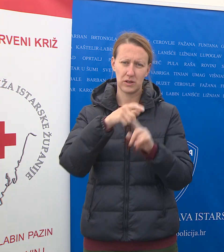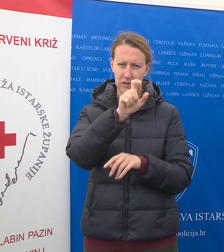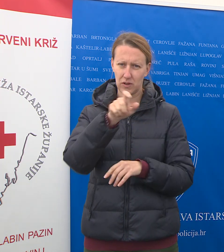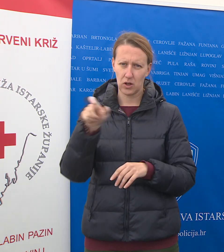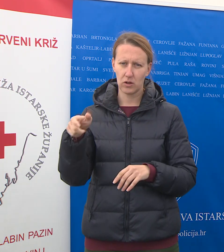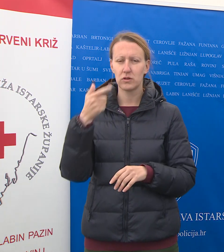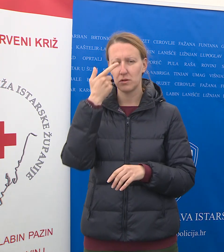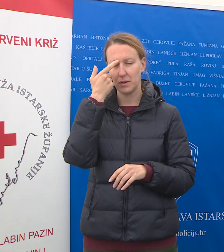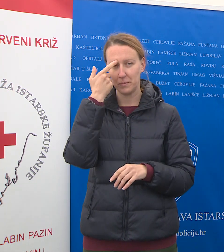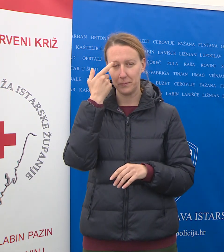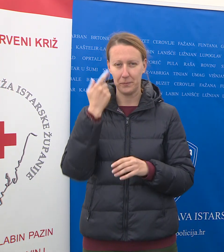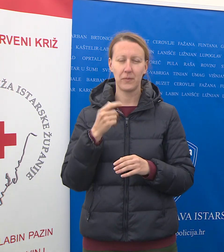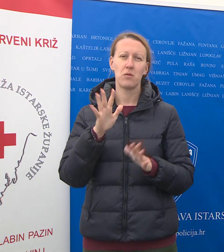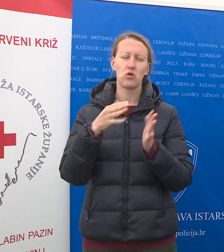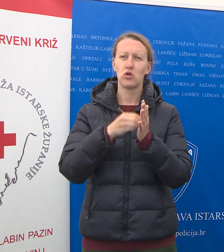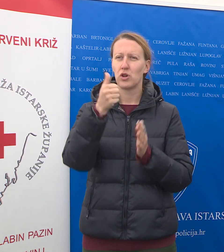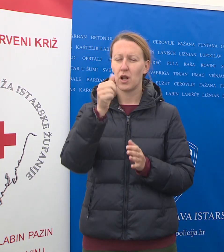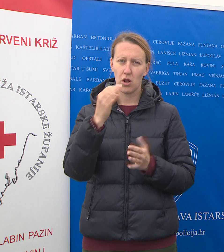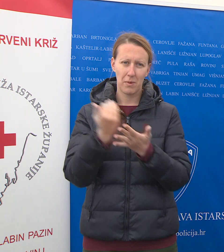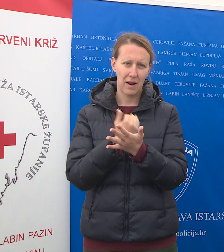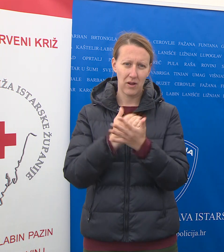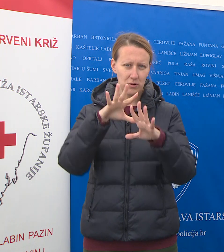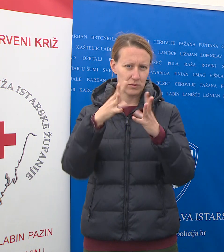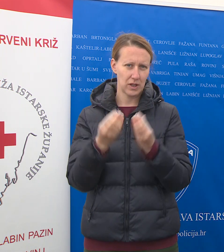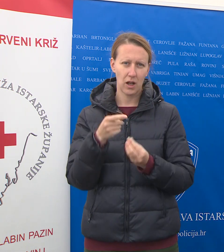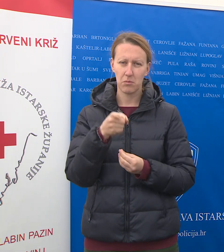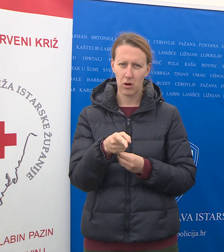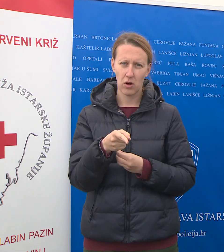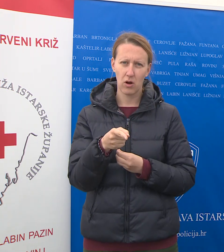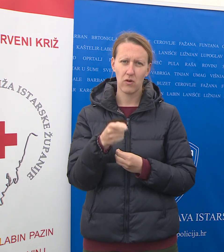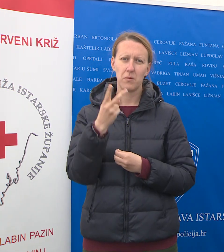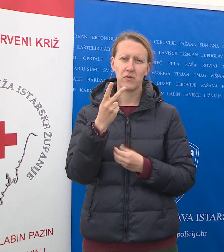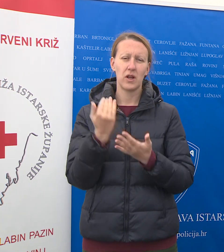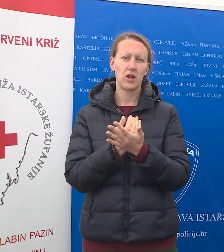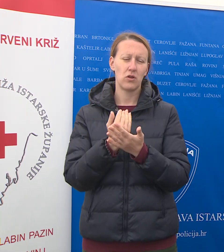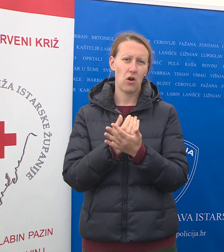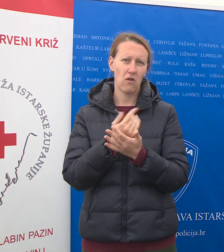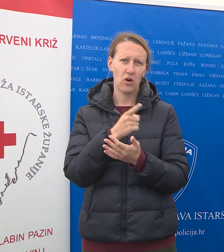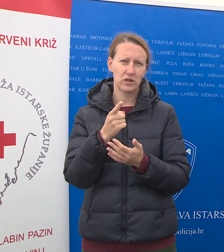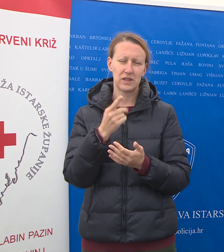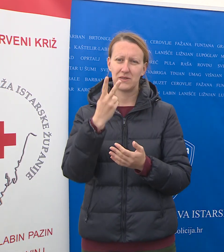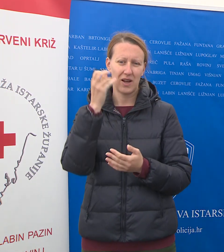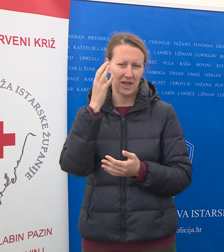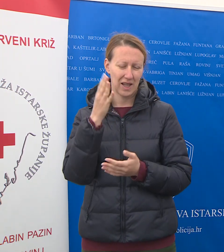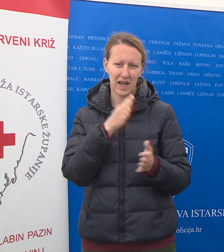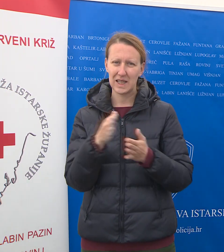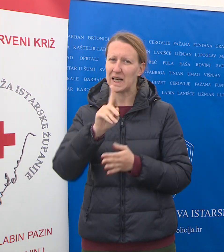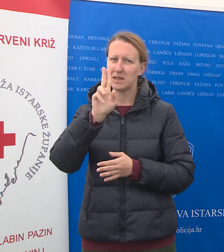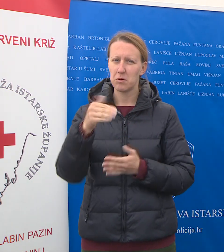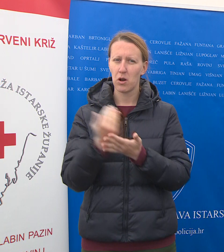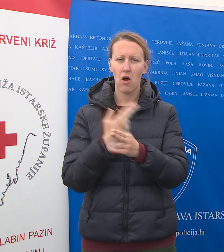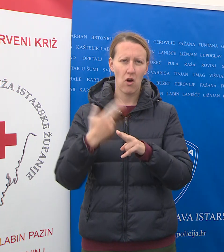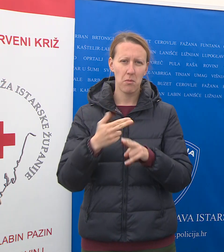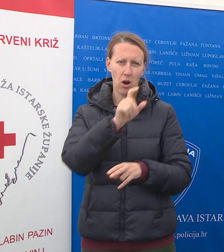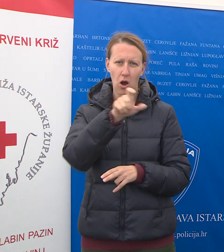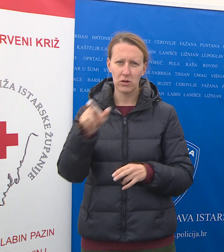pozitivne osobe. Možda još jedna dobra vijest u cijelom ovom, dvije dobre vijesti što smo dva dana za redom nismo imali novo